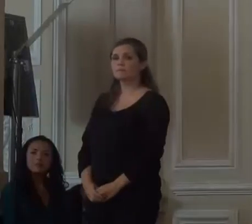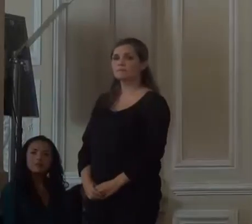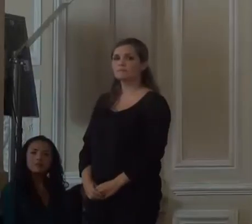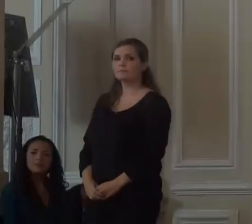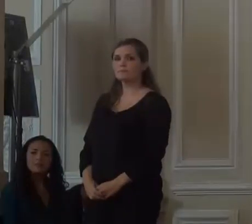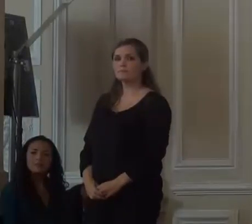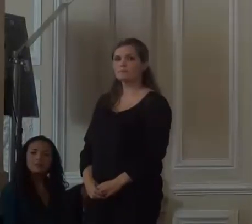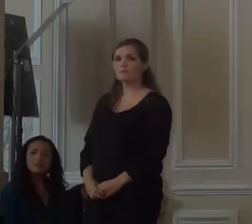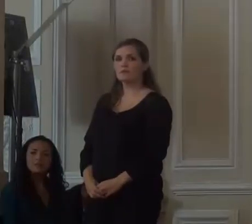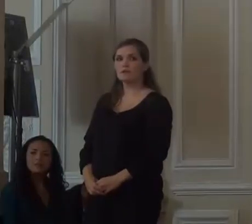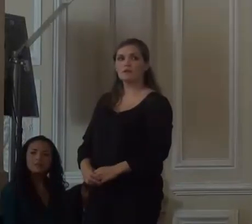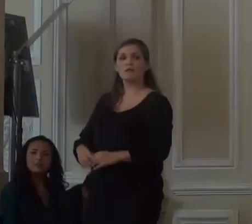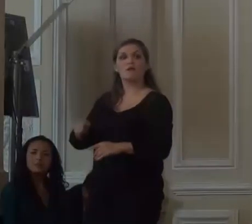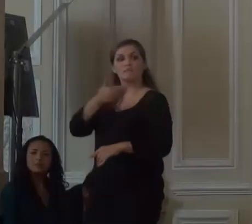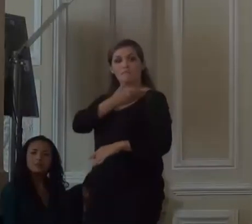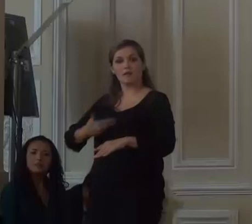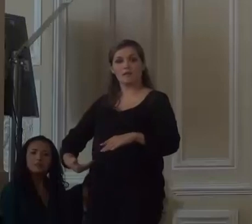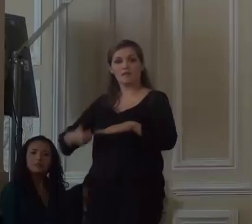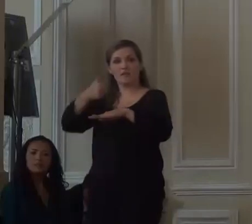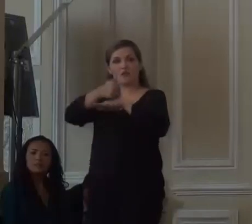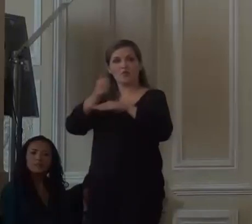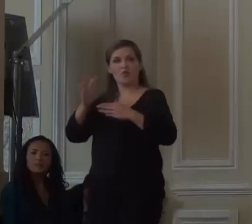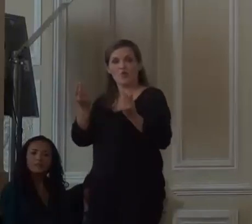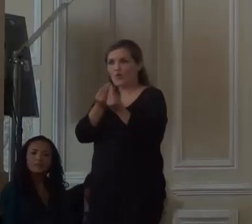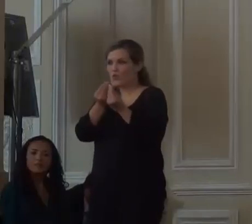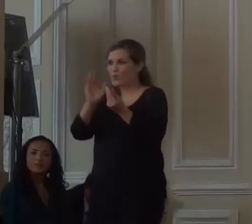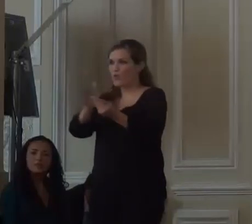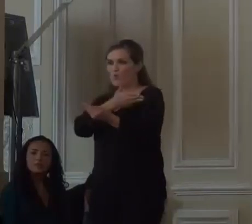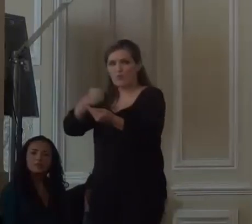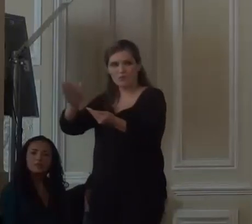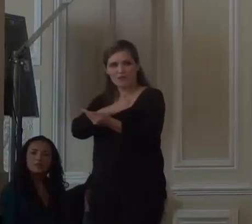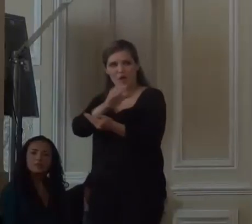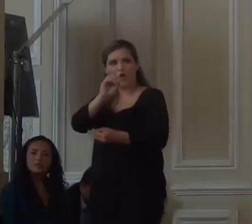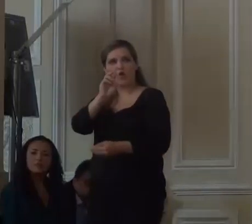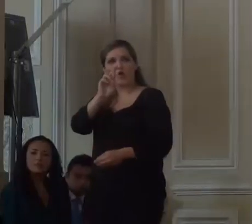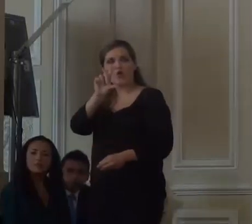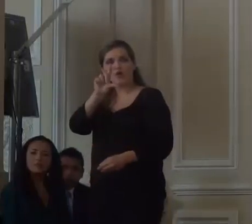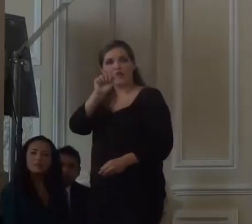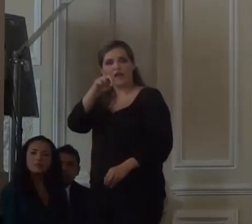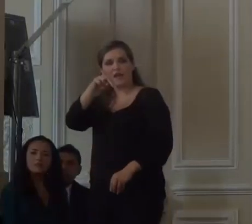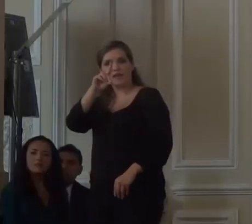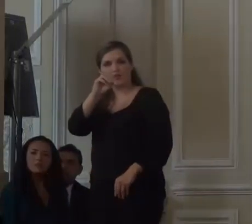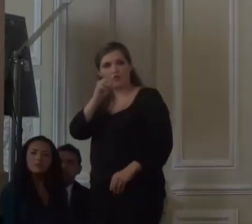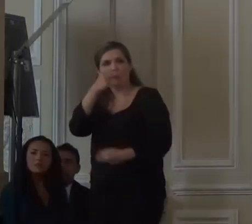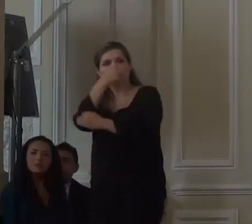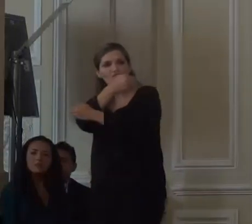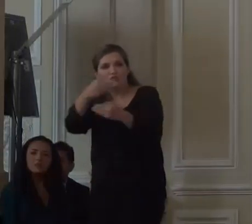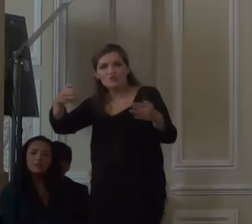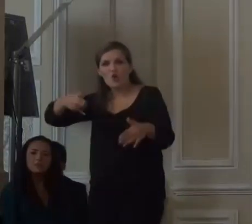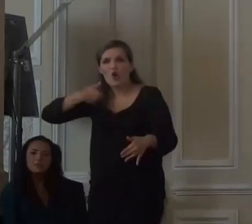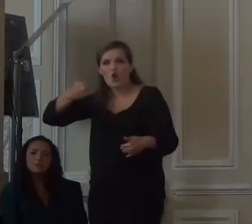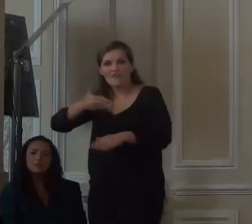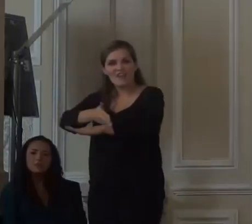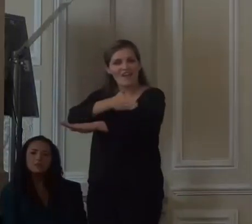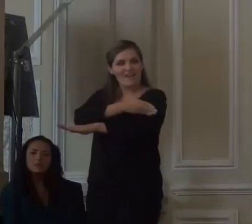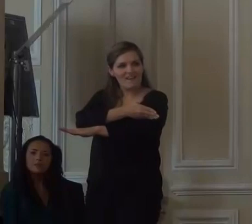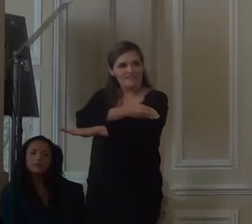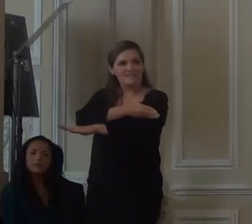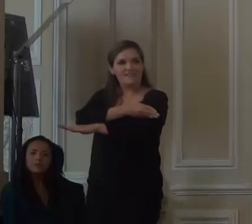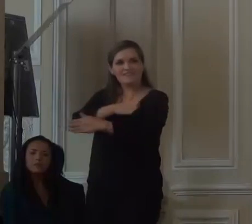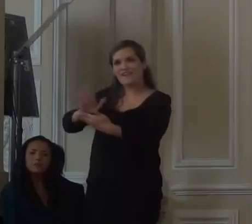el señor director del grupo musical, Orlando Yaguara, y los niños y jóvenes que interpretaron